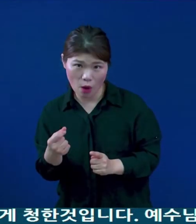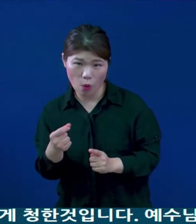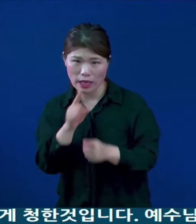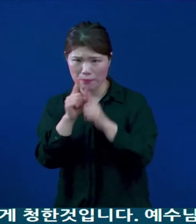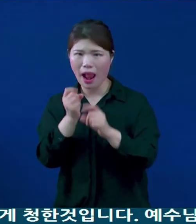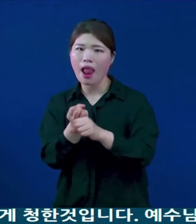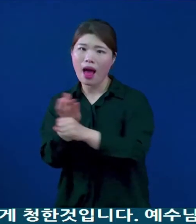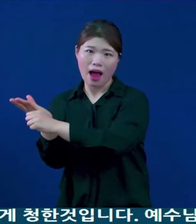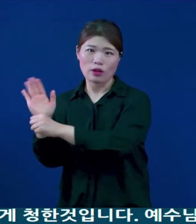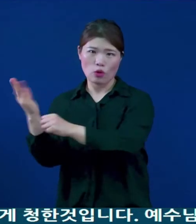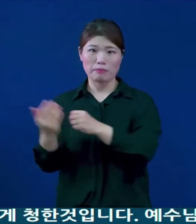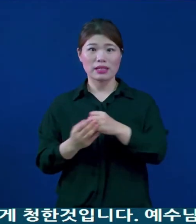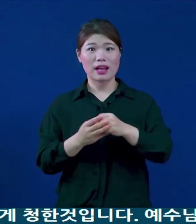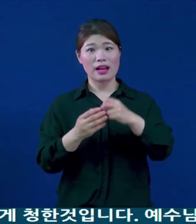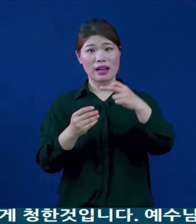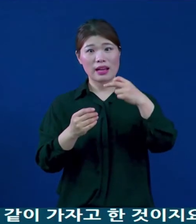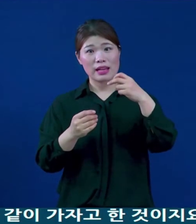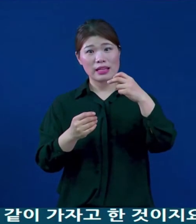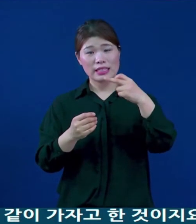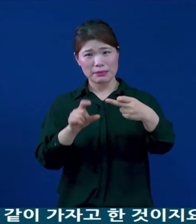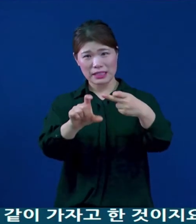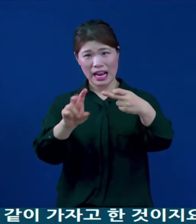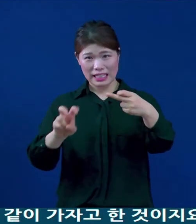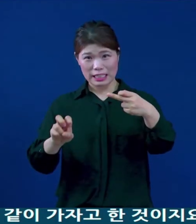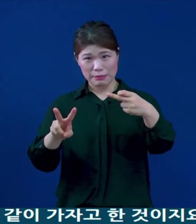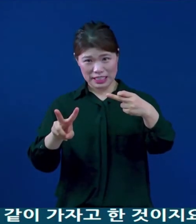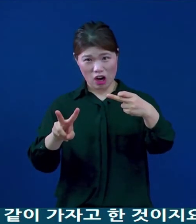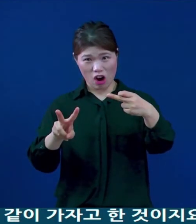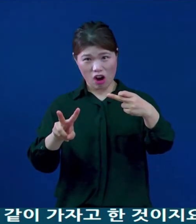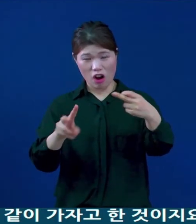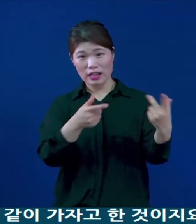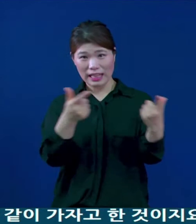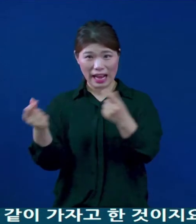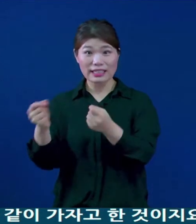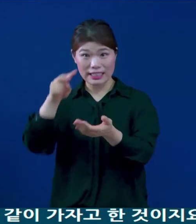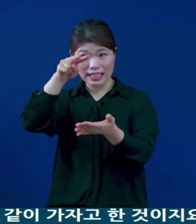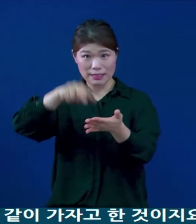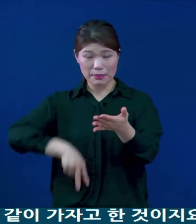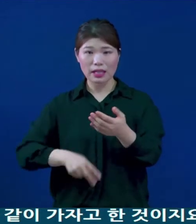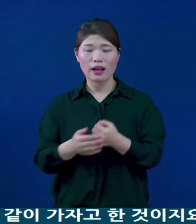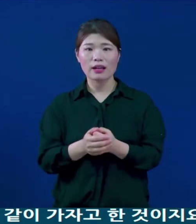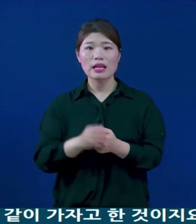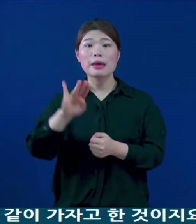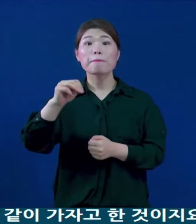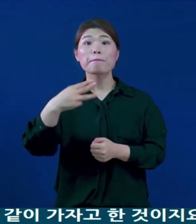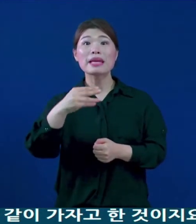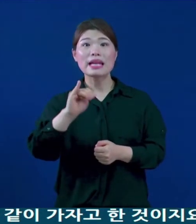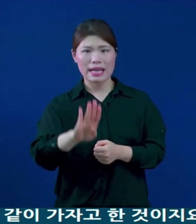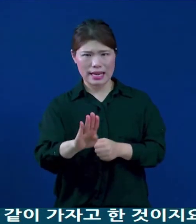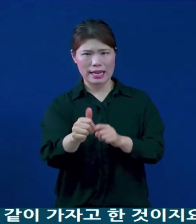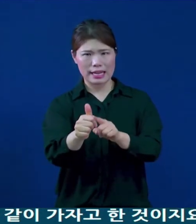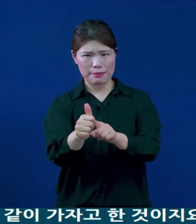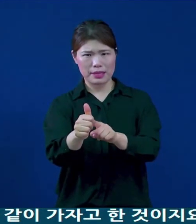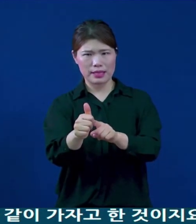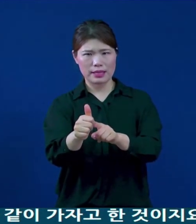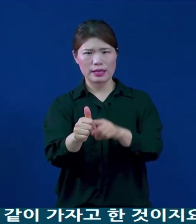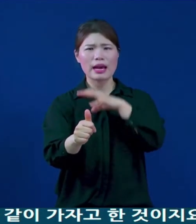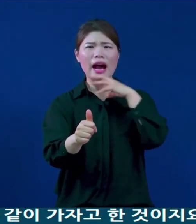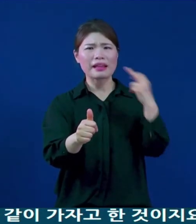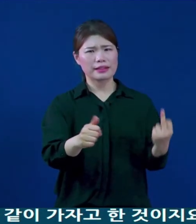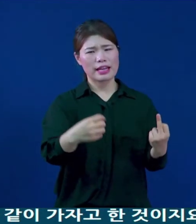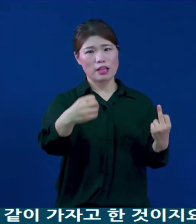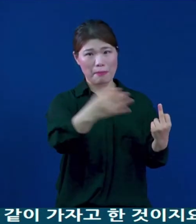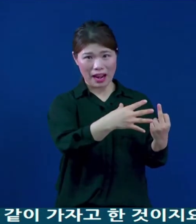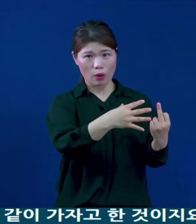전달하는 것이죠. 22절입니다. 22절 같이 한번 읽어볼까요? 빌립이 안드레에게 가서